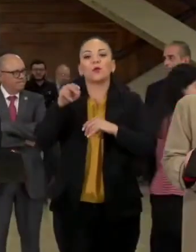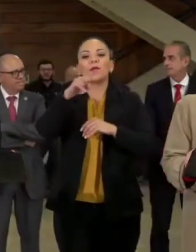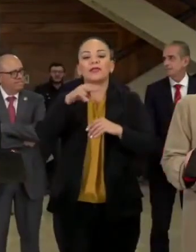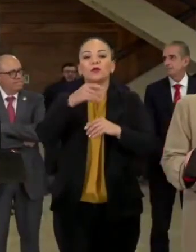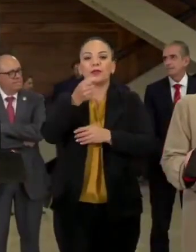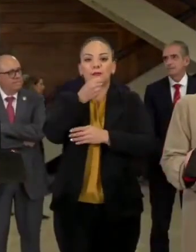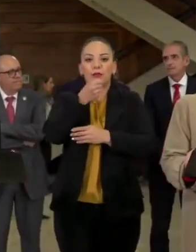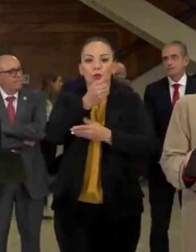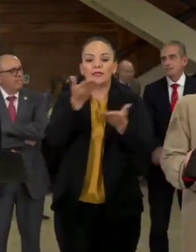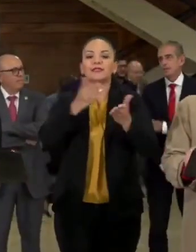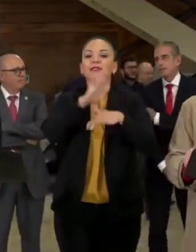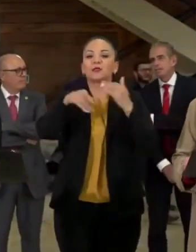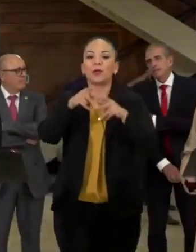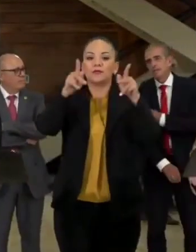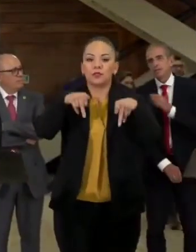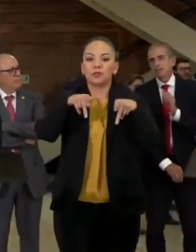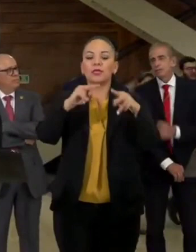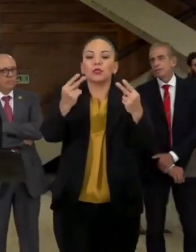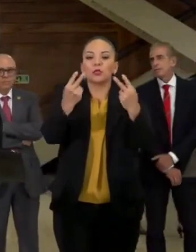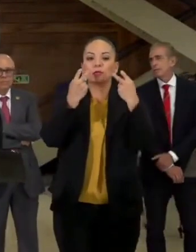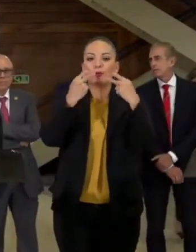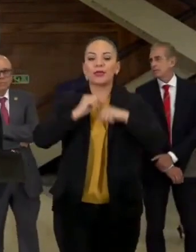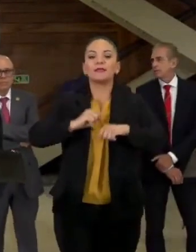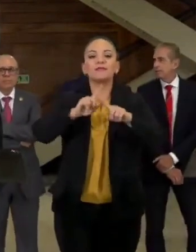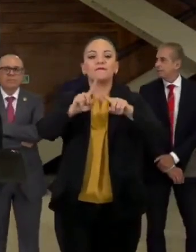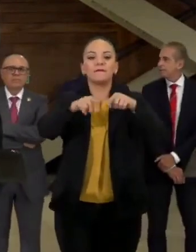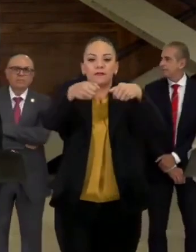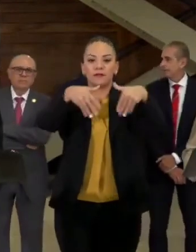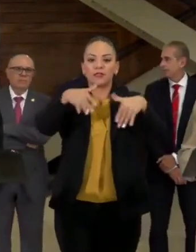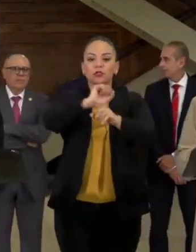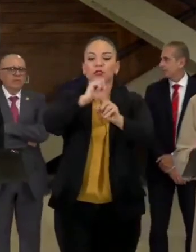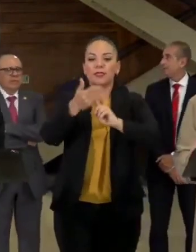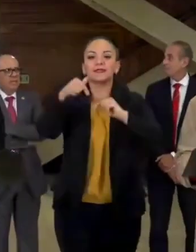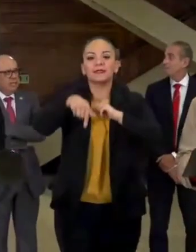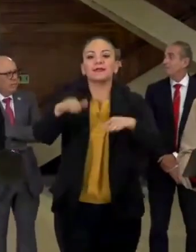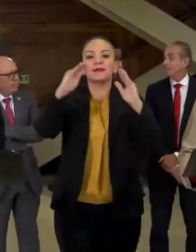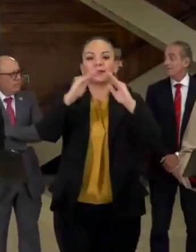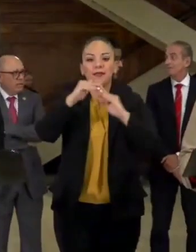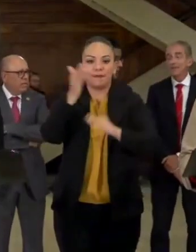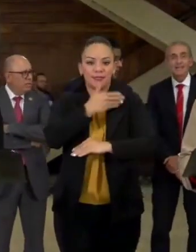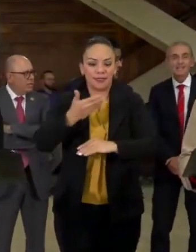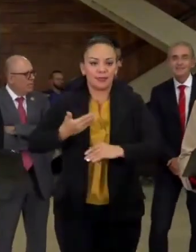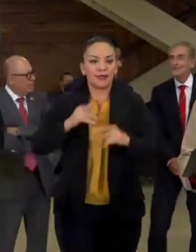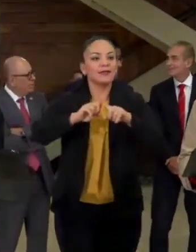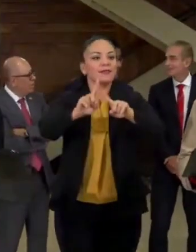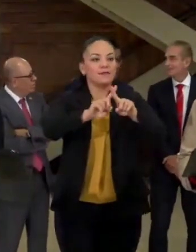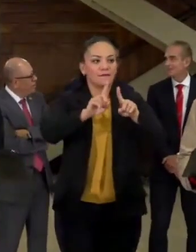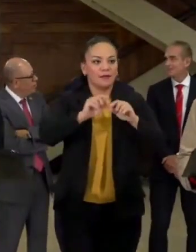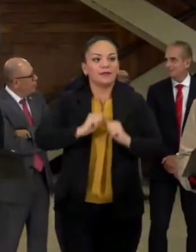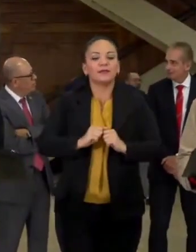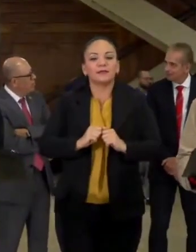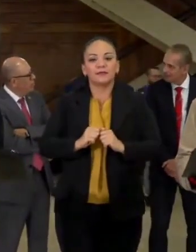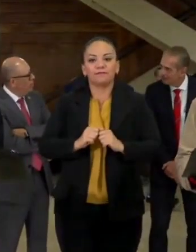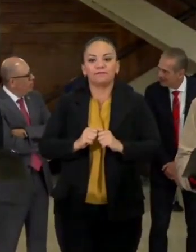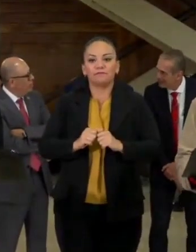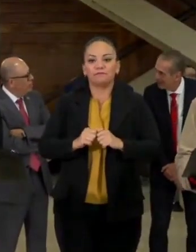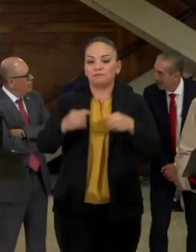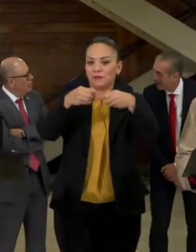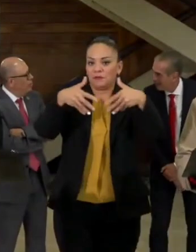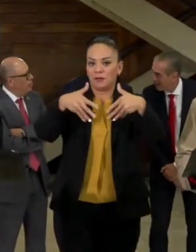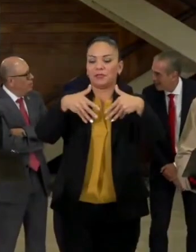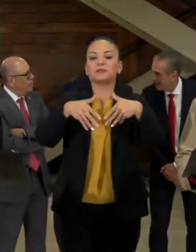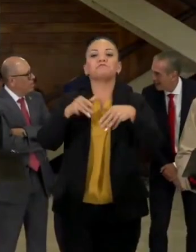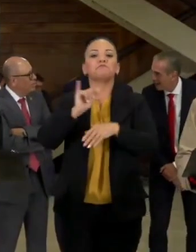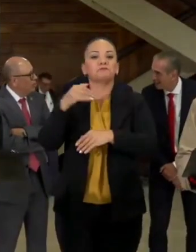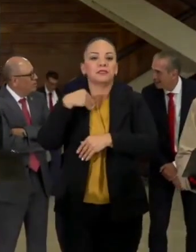colegas de la prensa y a quienes nos siguen a través de las redes sociales de Casa Presidencial y del Ministerio de Educación Pública.